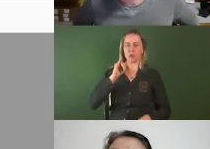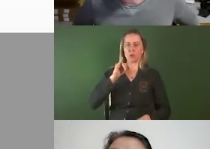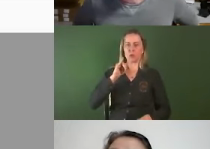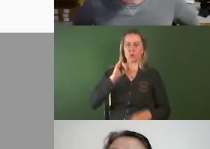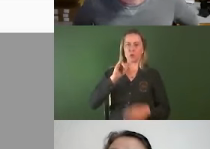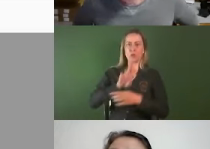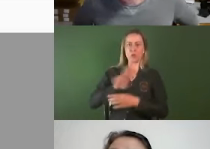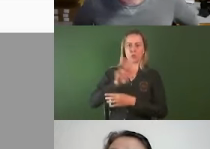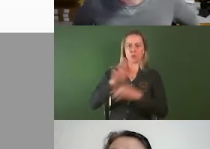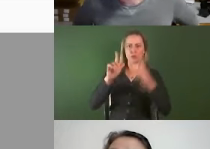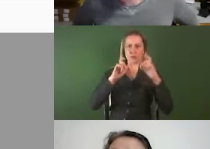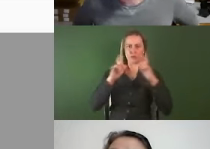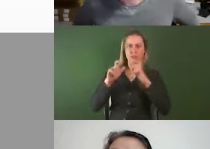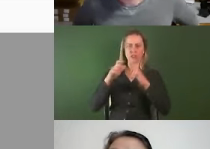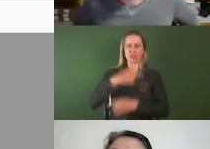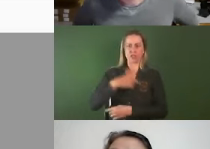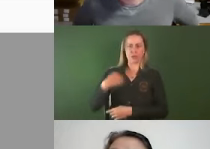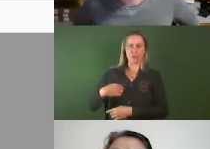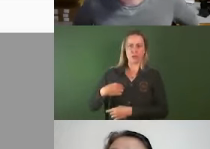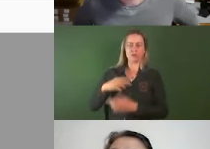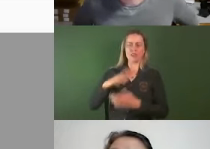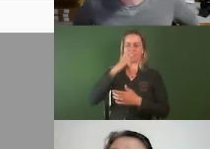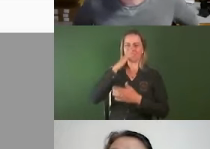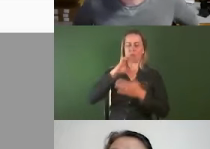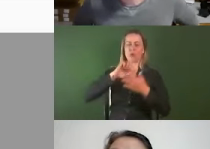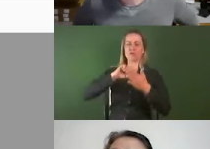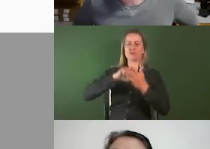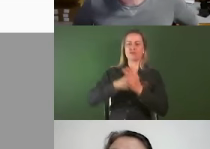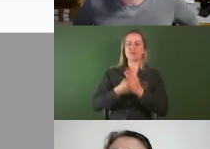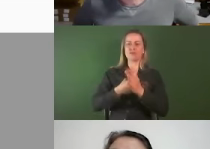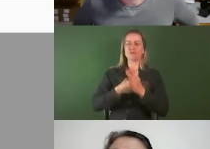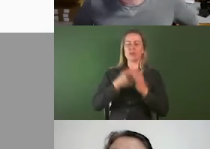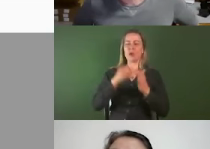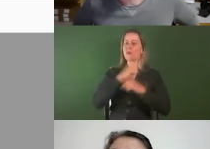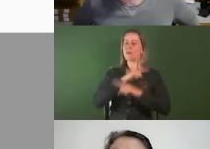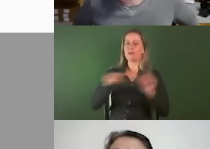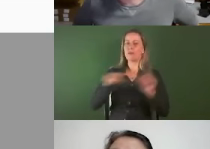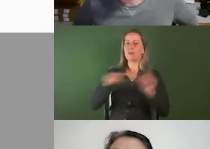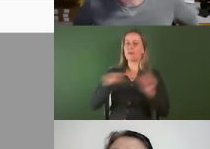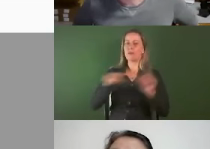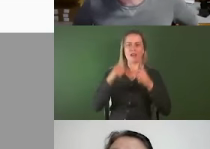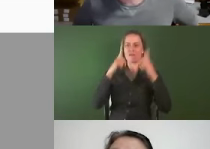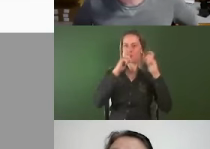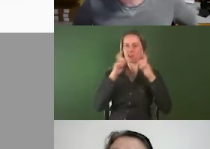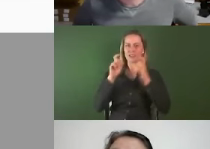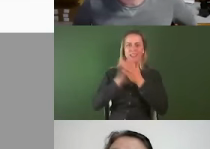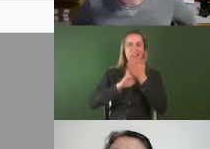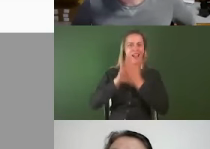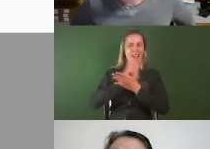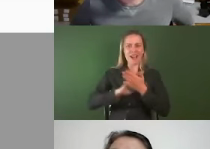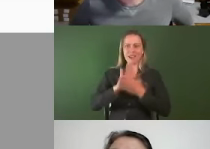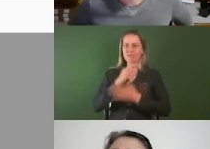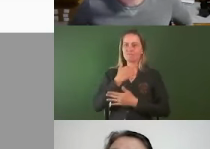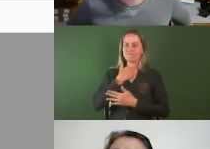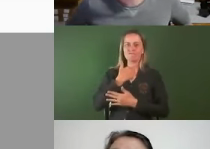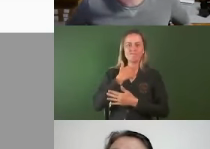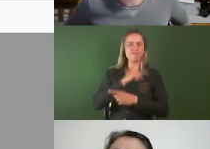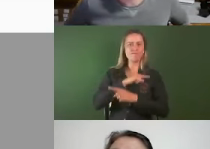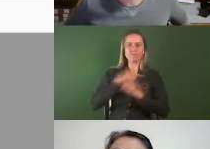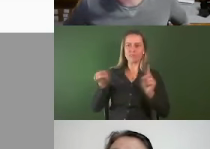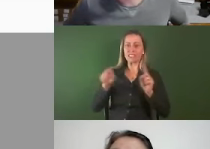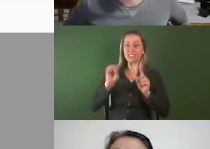Japão ficam censurados. Ninguém pode trabalhar com fotografia, a não ser se for para